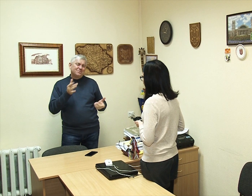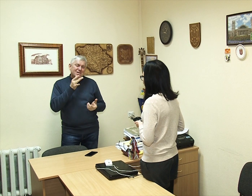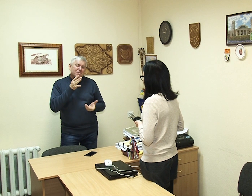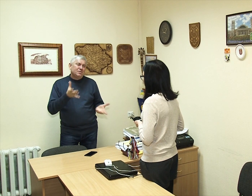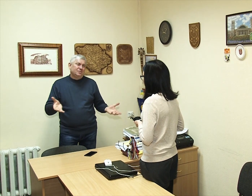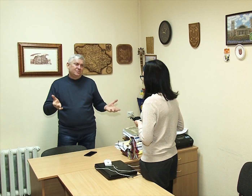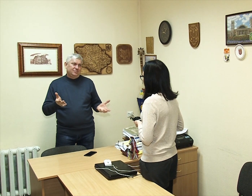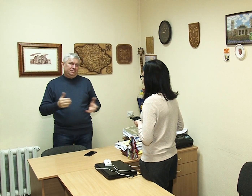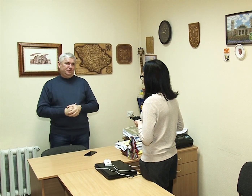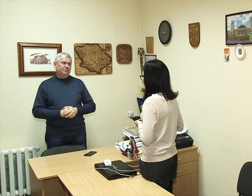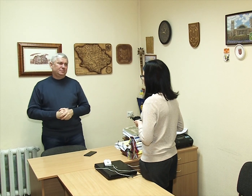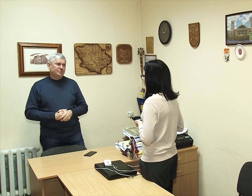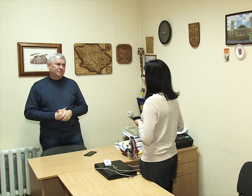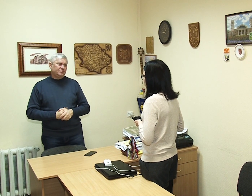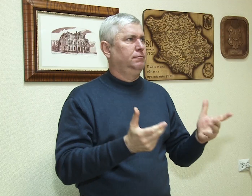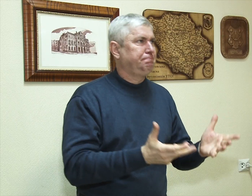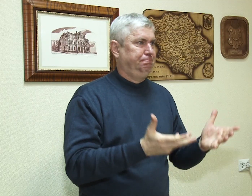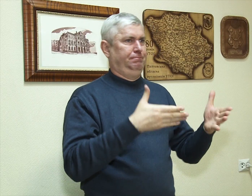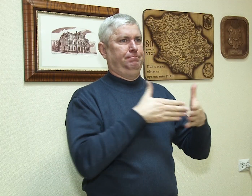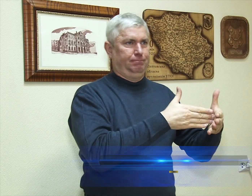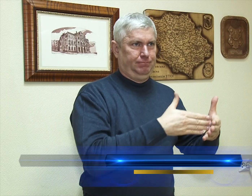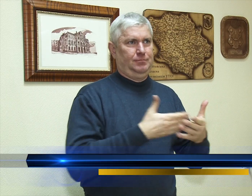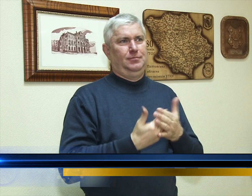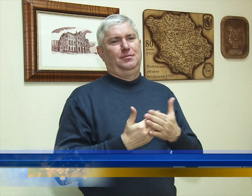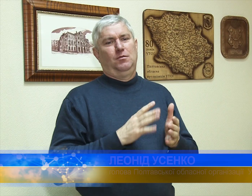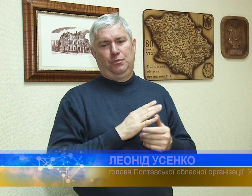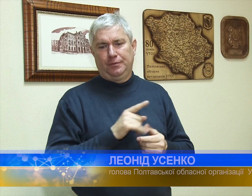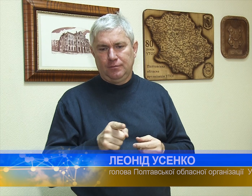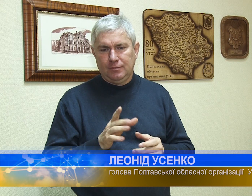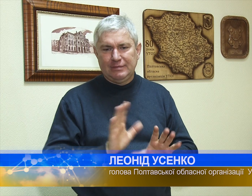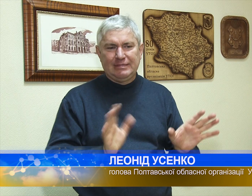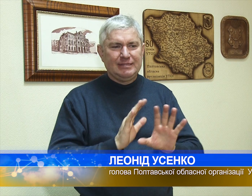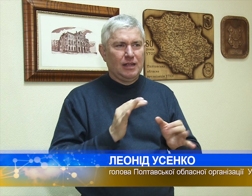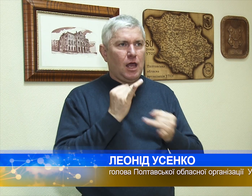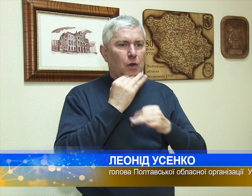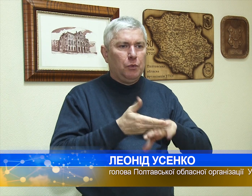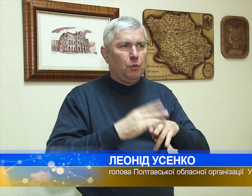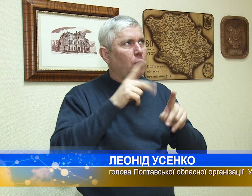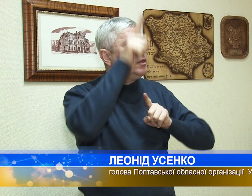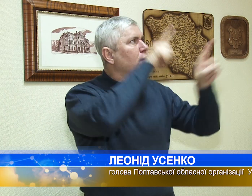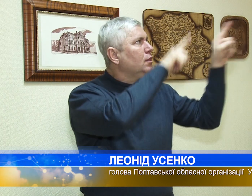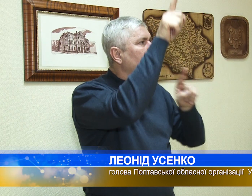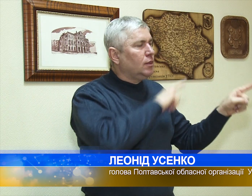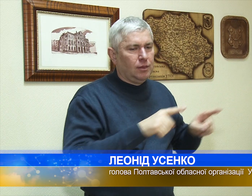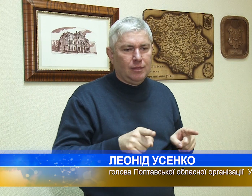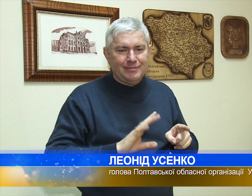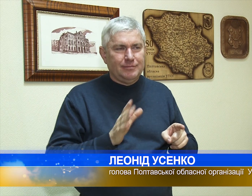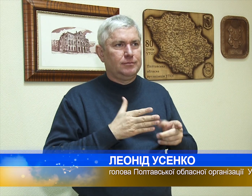з підлеглими з інвалідністю. Буває таке, що, наприклад, людина йде там працювати десь чи на будівництво, а їй кажуть, у